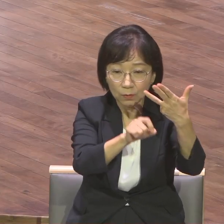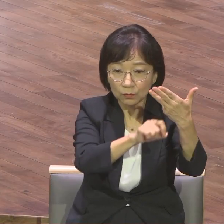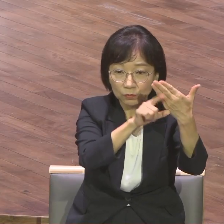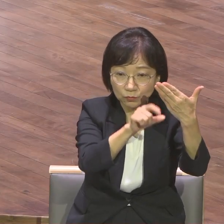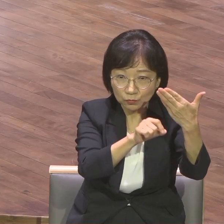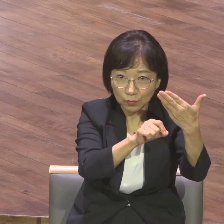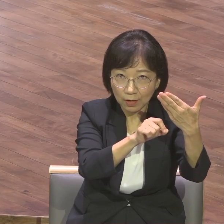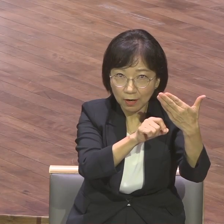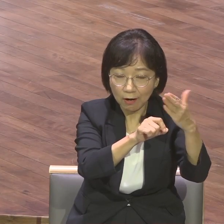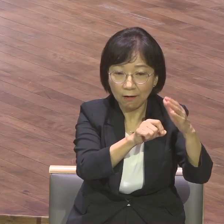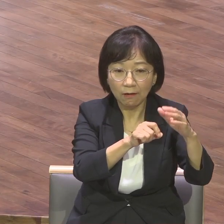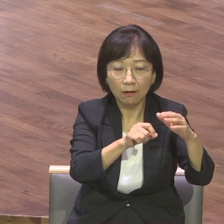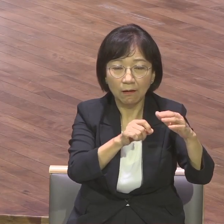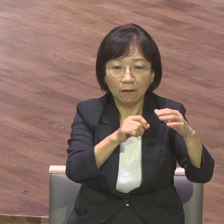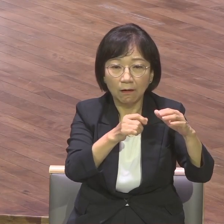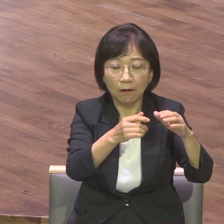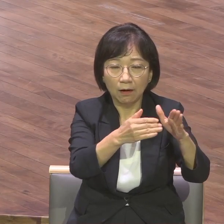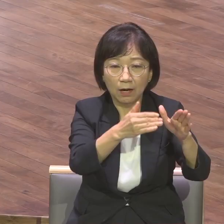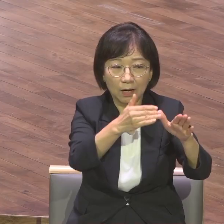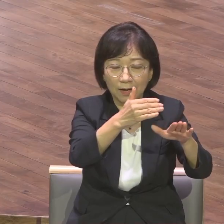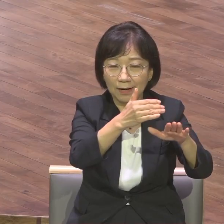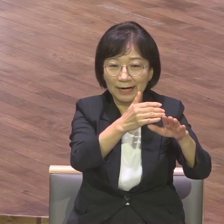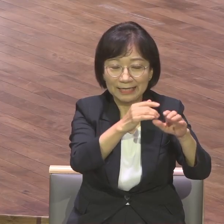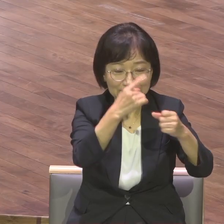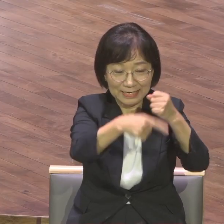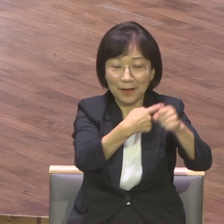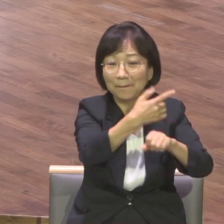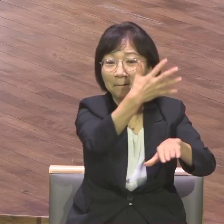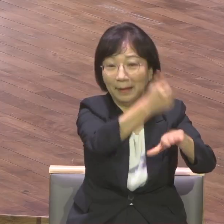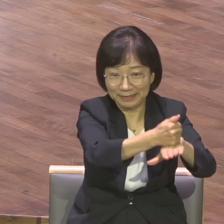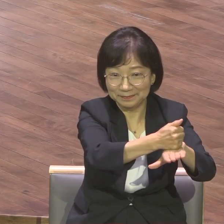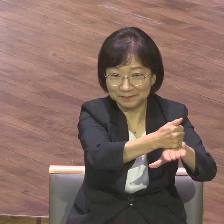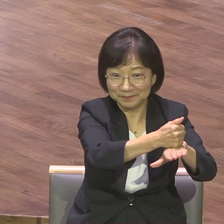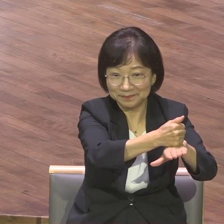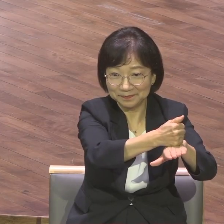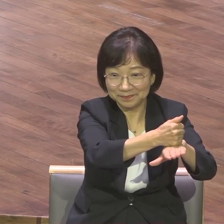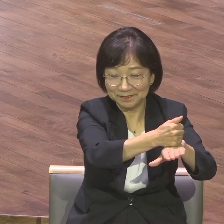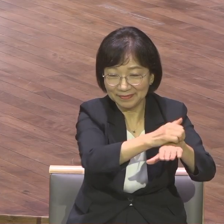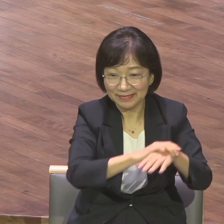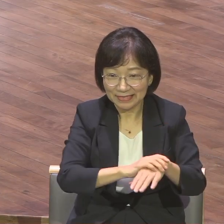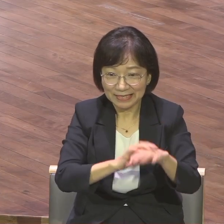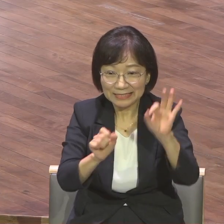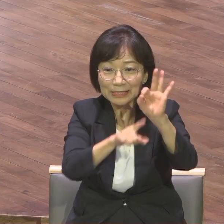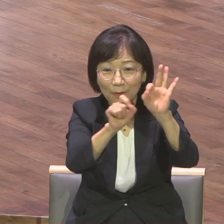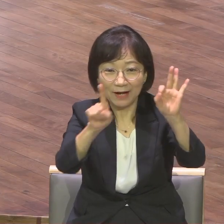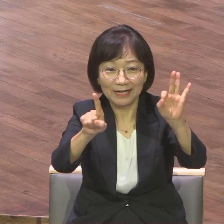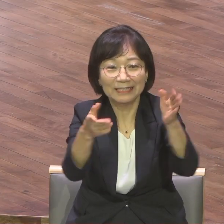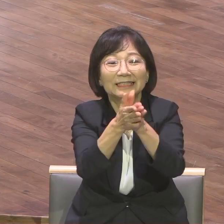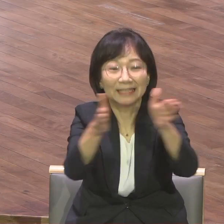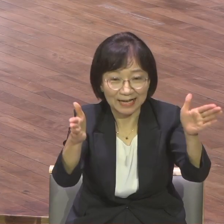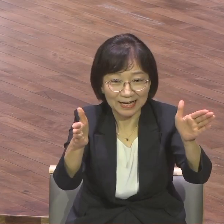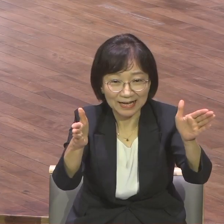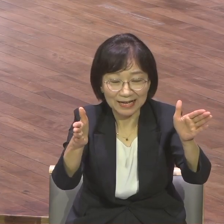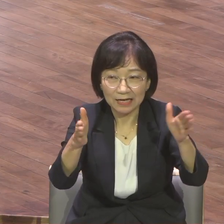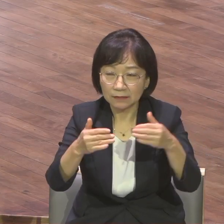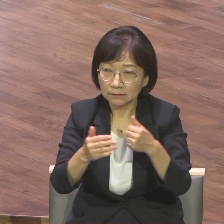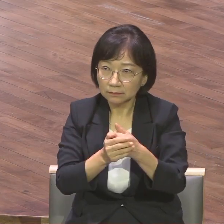그래서 유대인들에게 여름이 가깝다 이 말은 종말이 가깝다라는 말씀이에요.